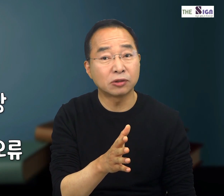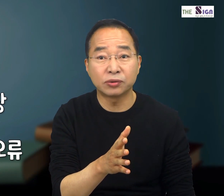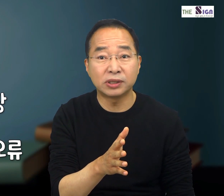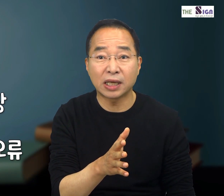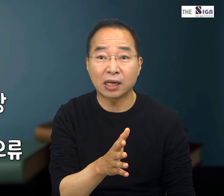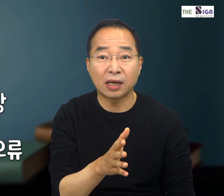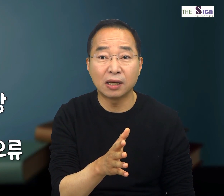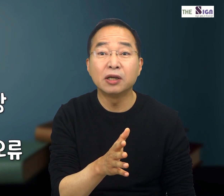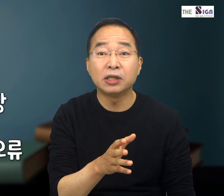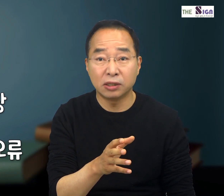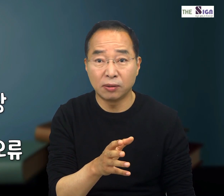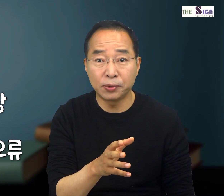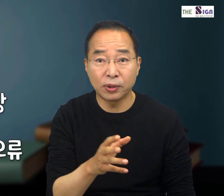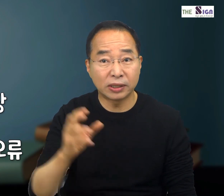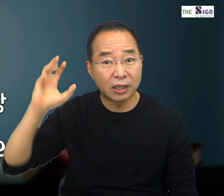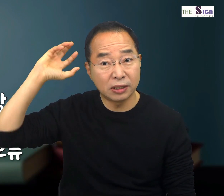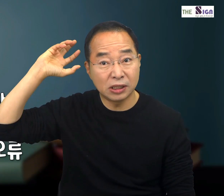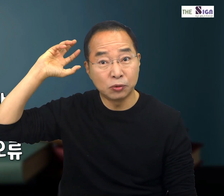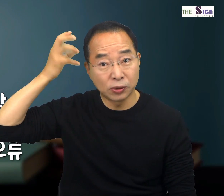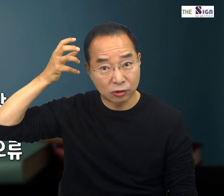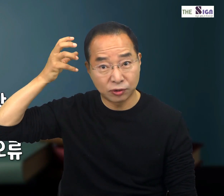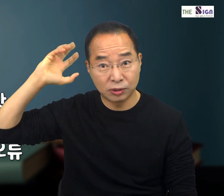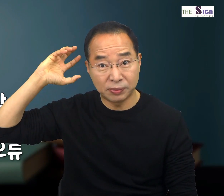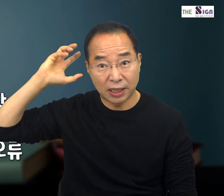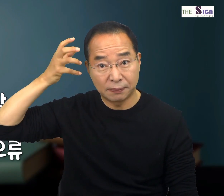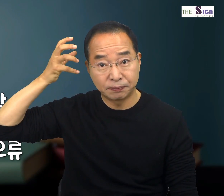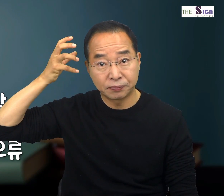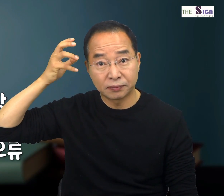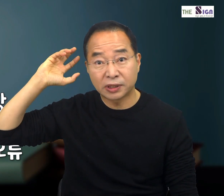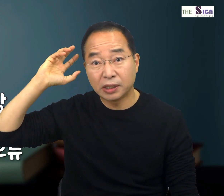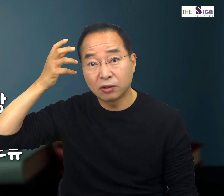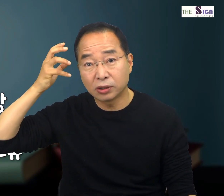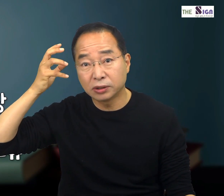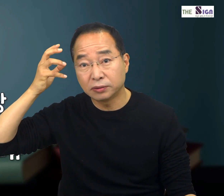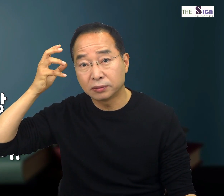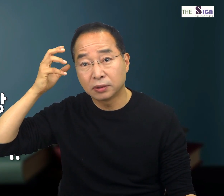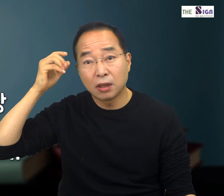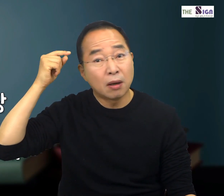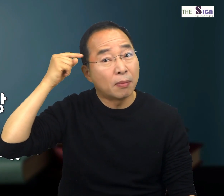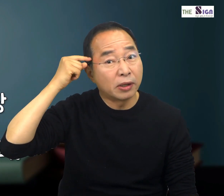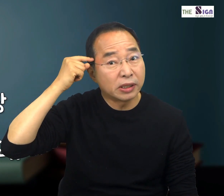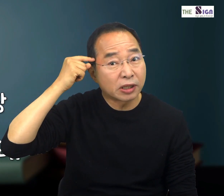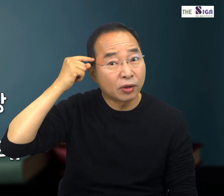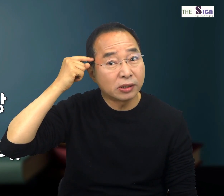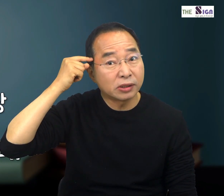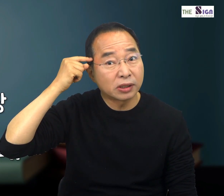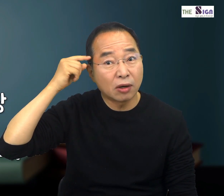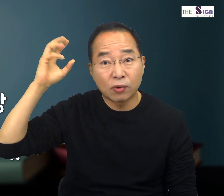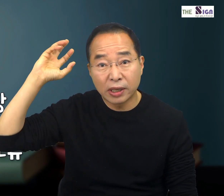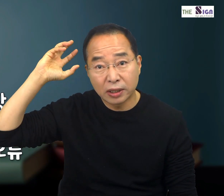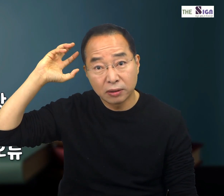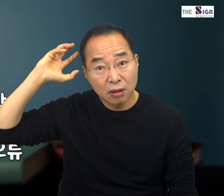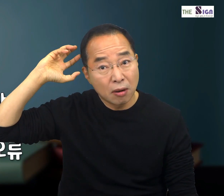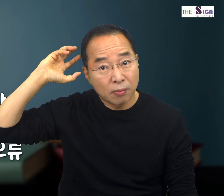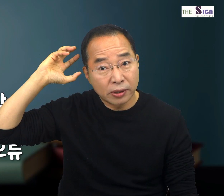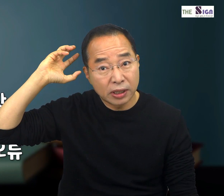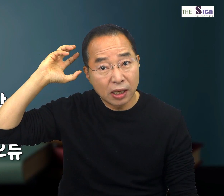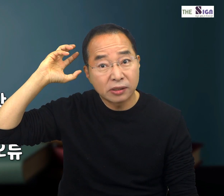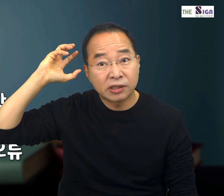되지 않아, 이런 표현할 때는 이 동작도 씁니다. 자, 이거는 머리에 사용했으니까 원래는 머리가